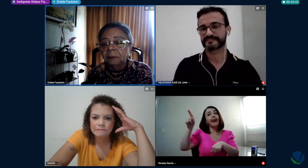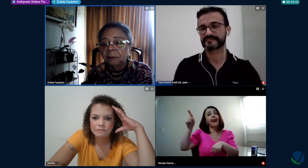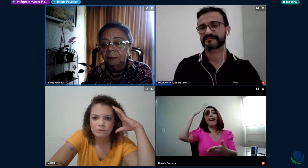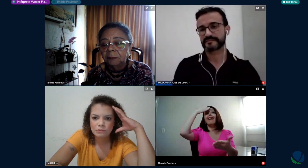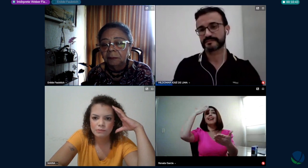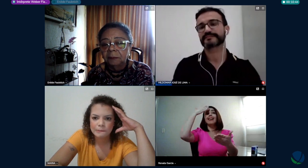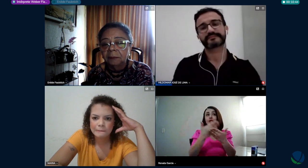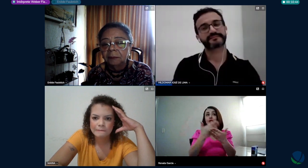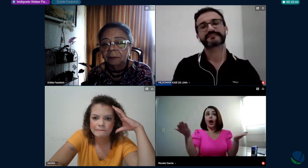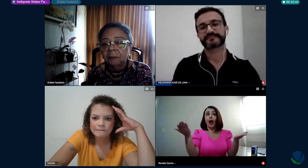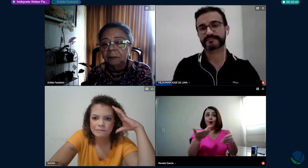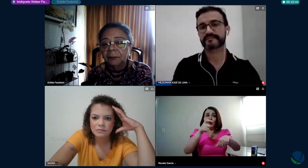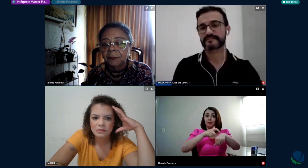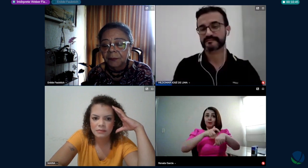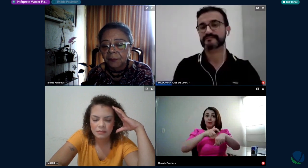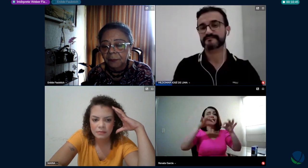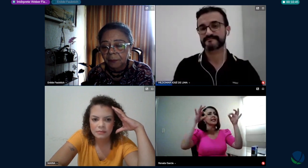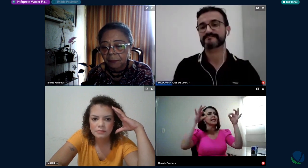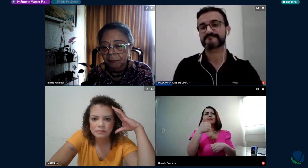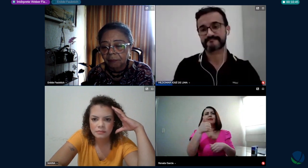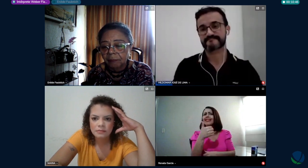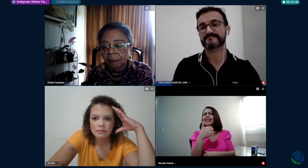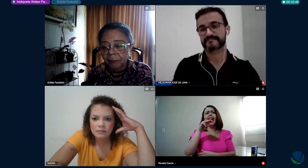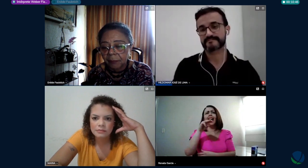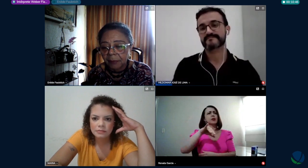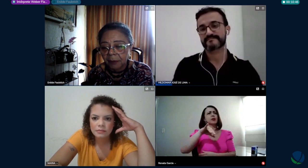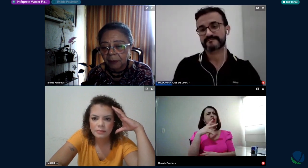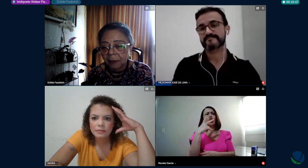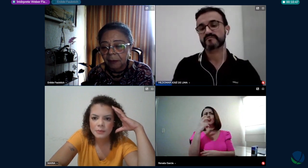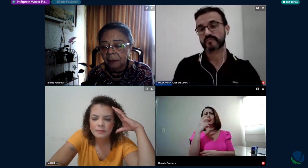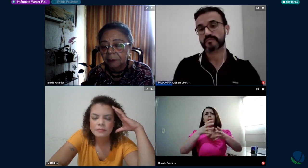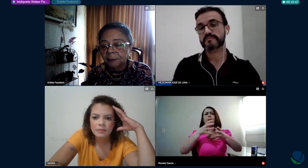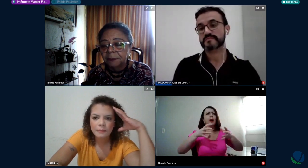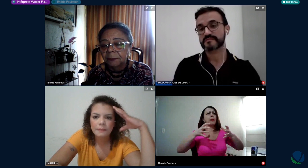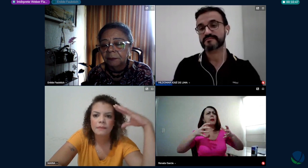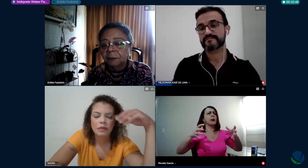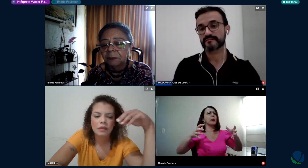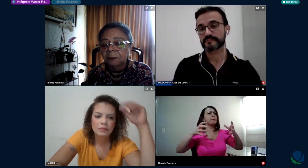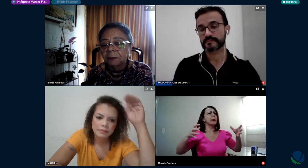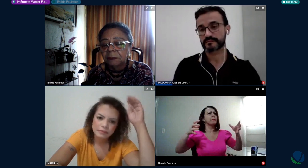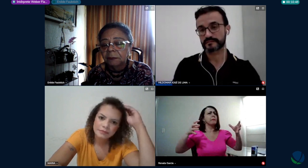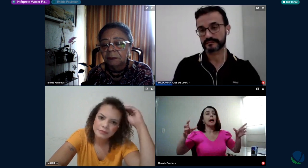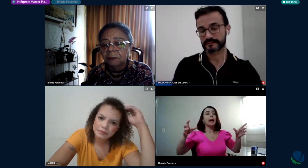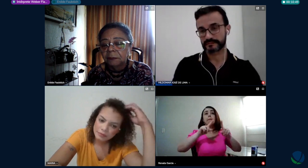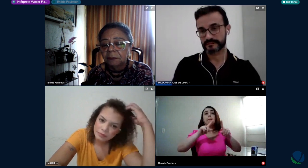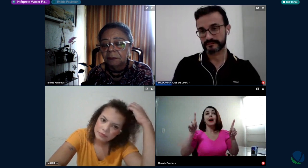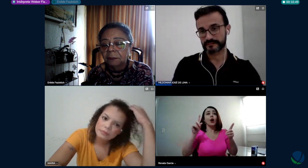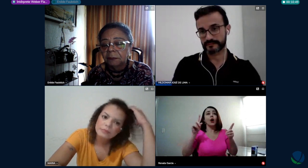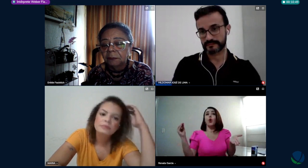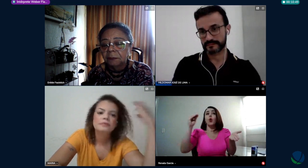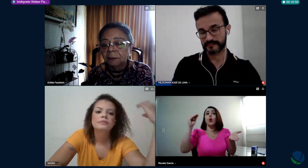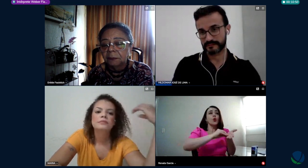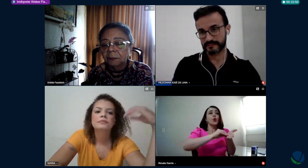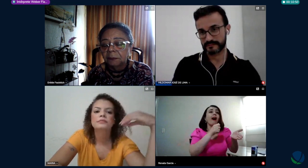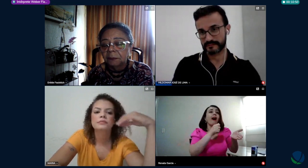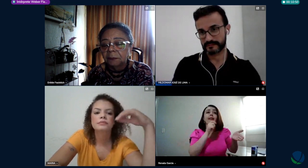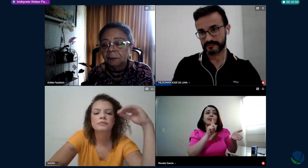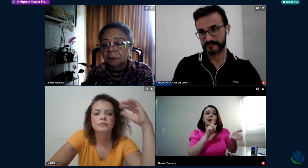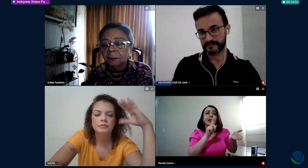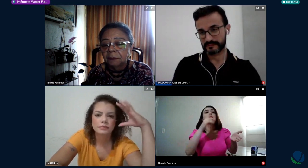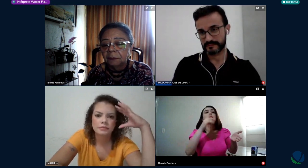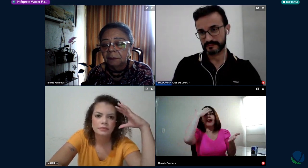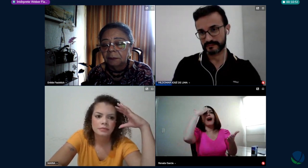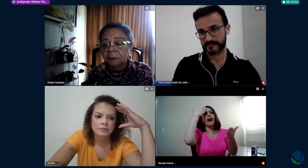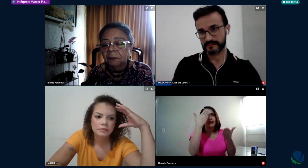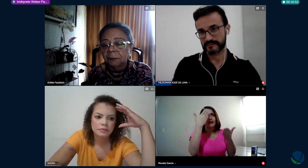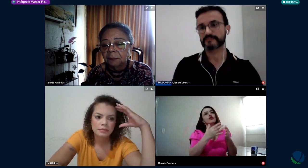não teve mais um censo, se não me engano, foi o último, né? E aí eu acredito que esse número